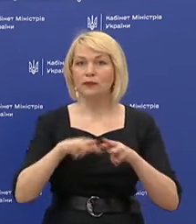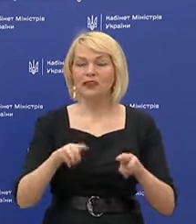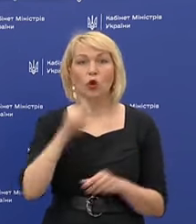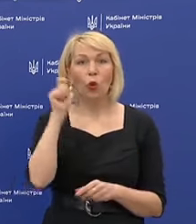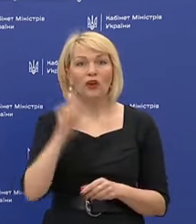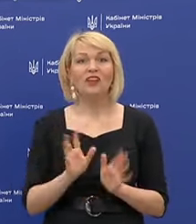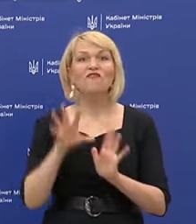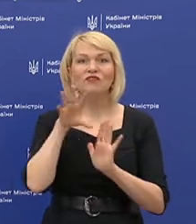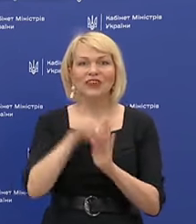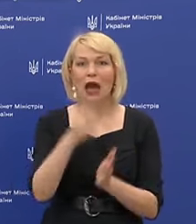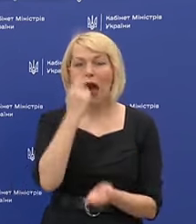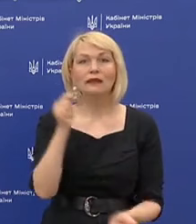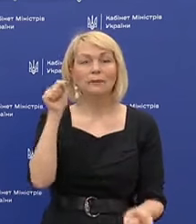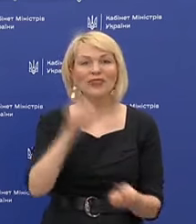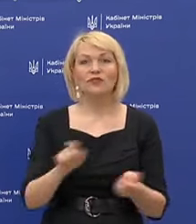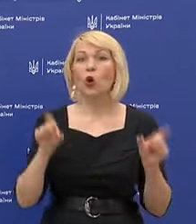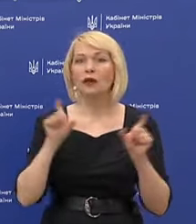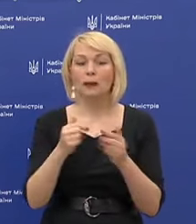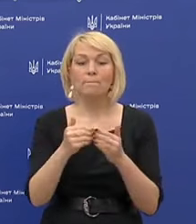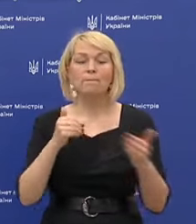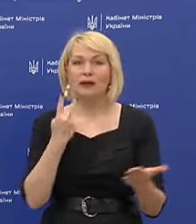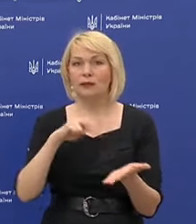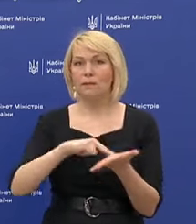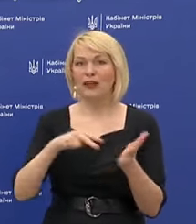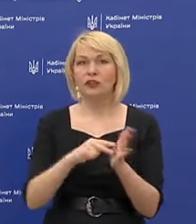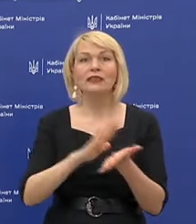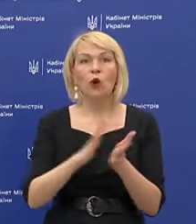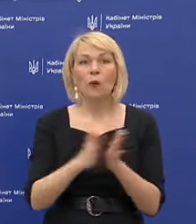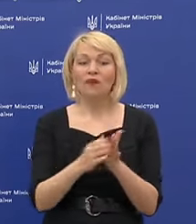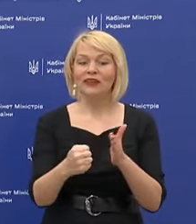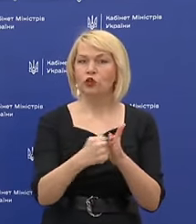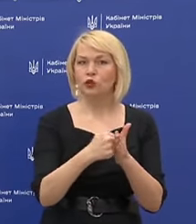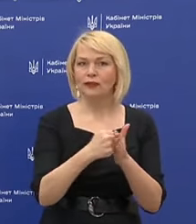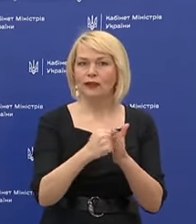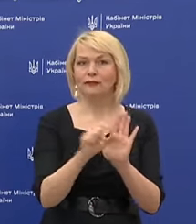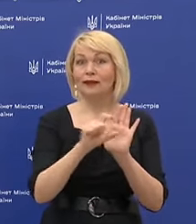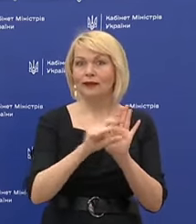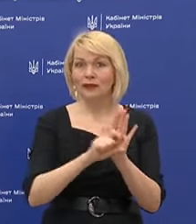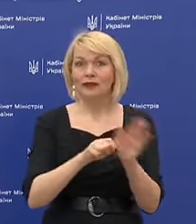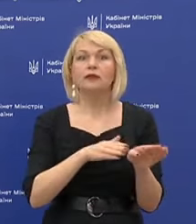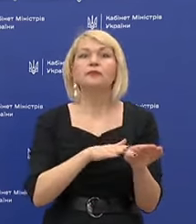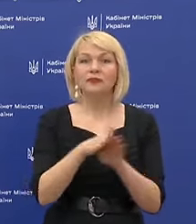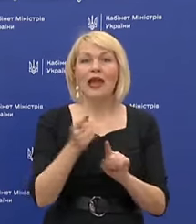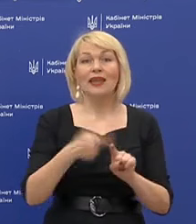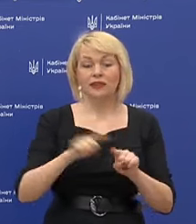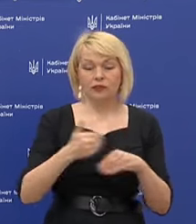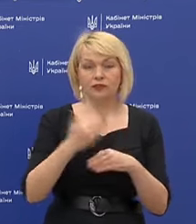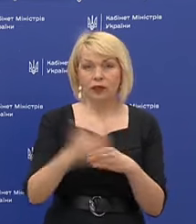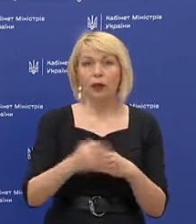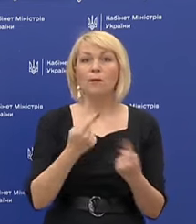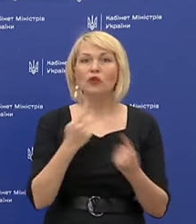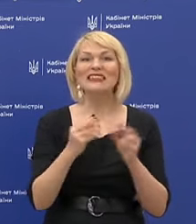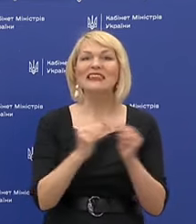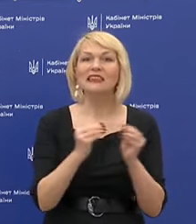про введення адаптивного карантину передбачено. За умови досягнення критеріїв, про які ми тільки що поговорили, з